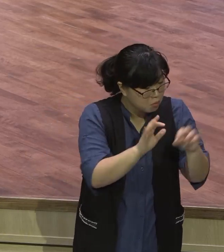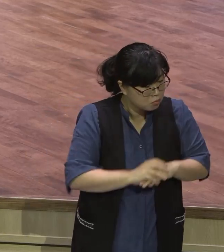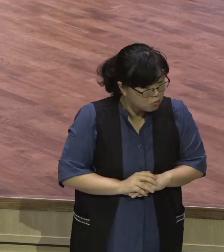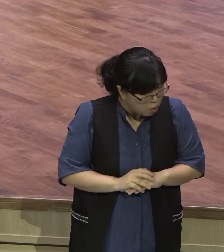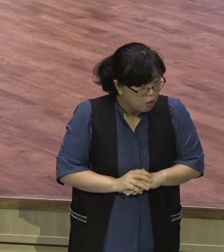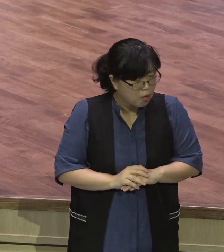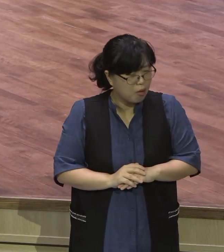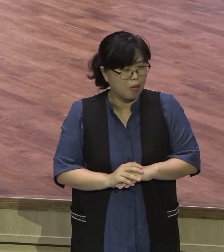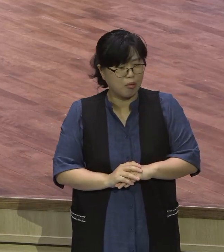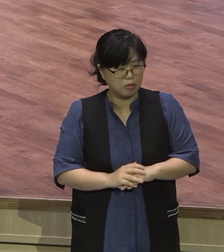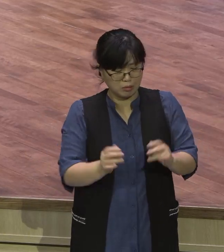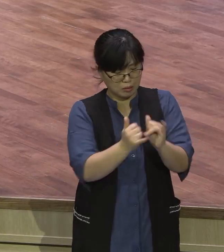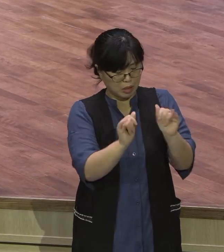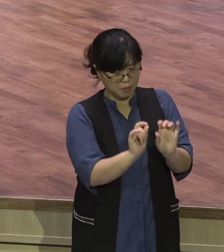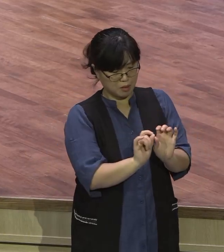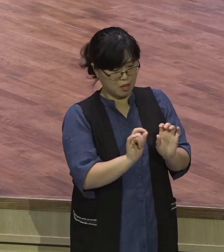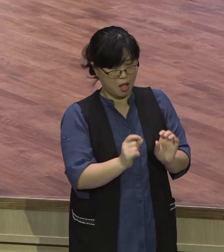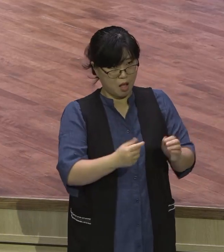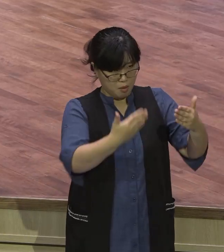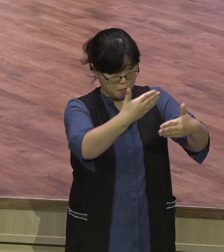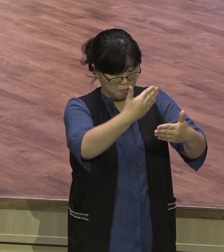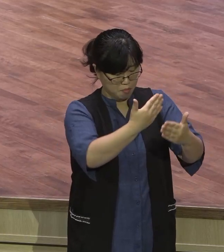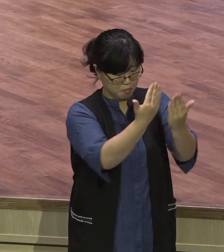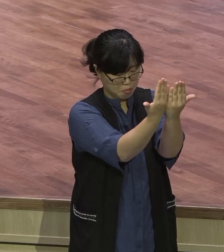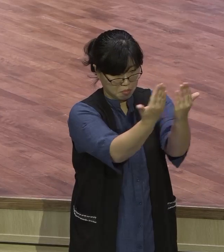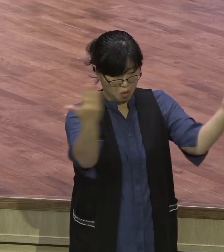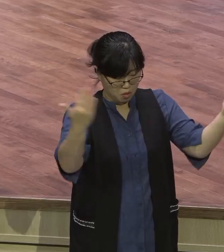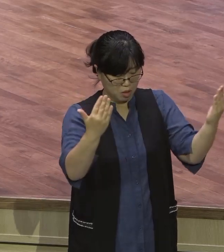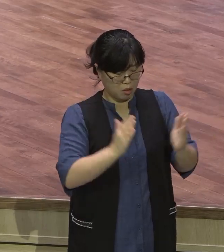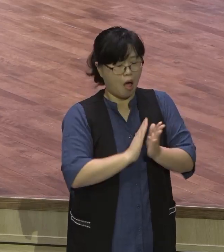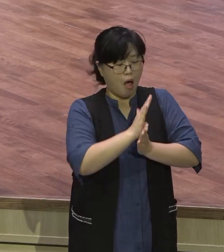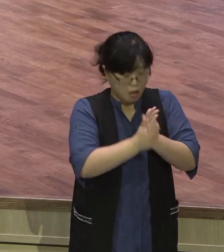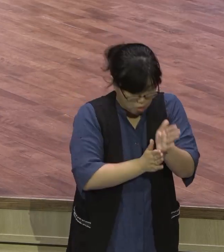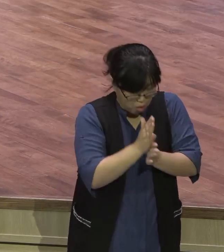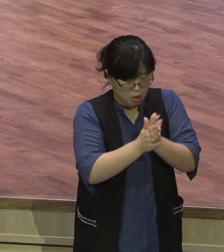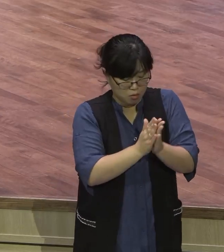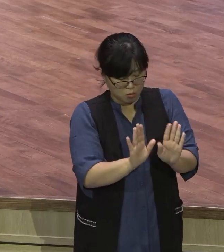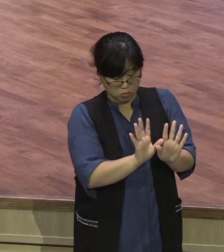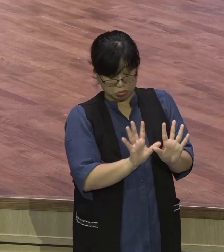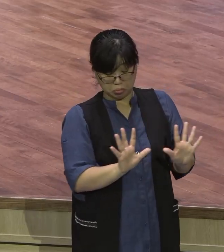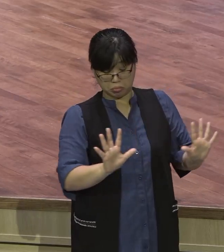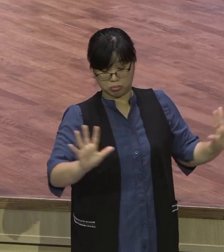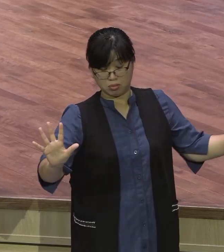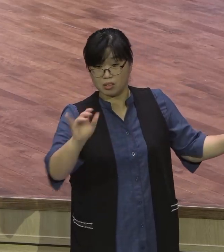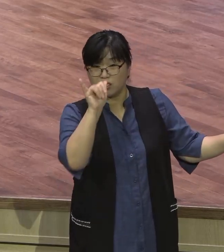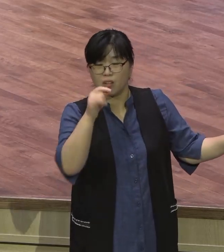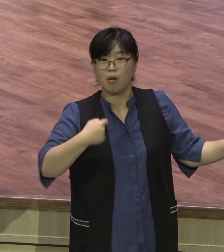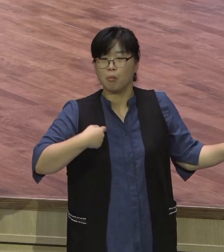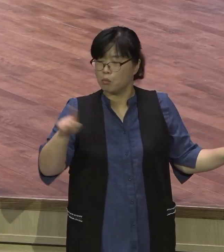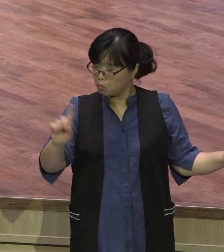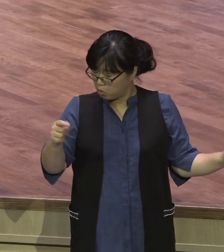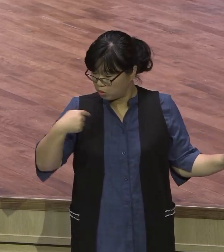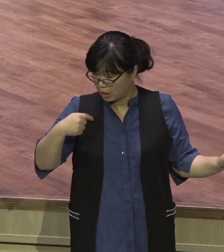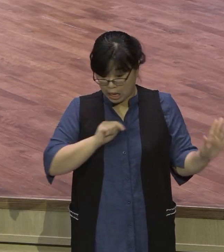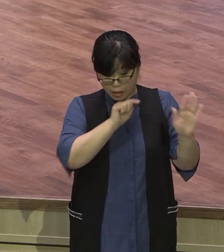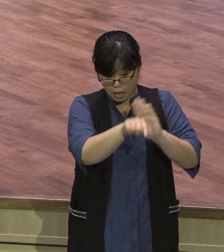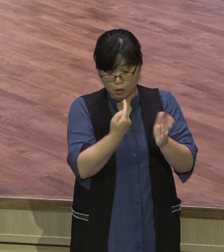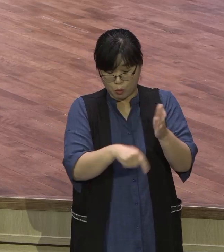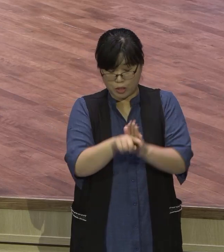기도 꼽아 난 거 그거 빼가지고 그거 빼고 저주는 무슨 저주 그거 다 빼가지고 그걸 들고 가서